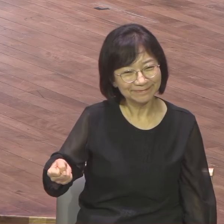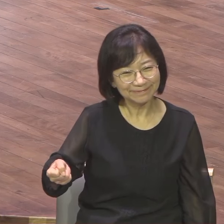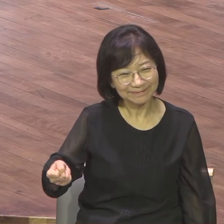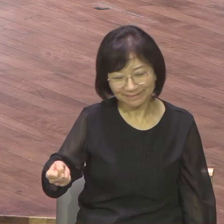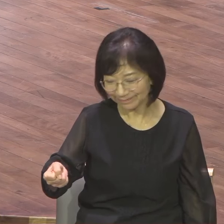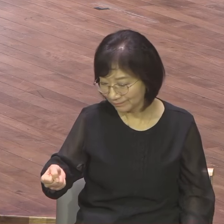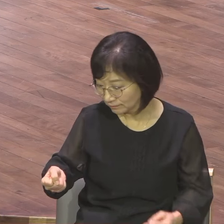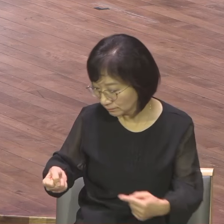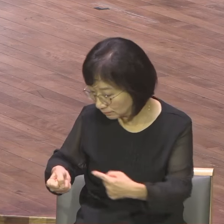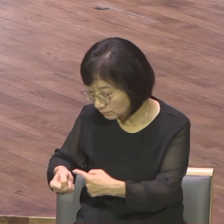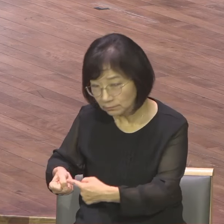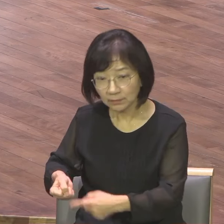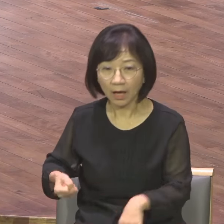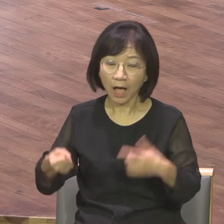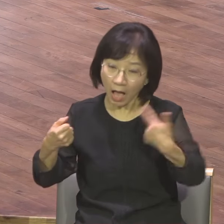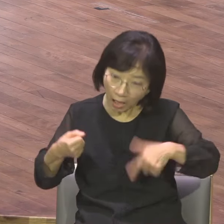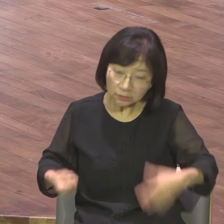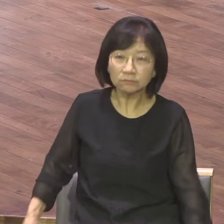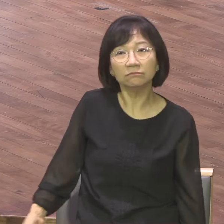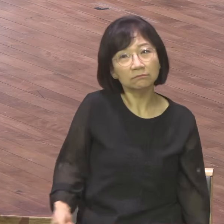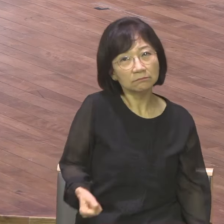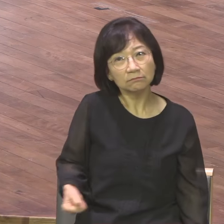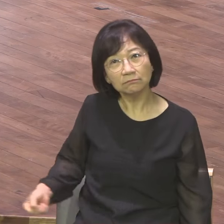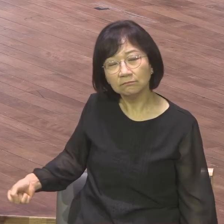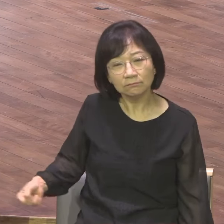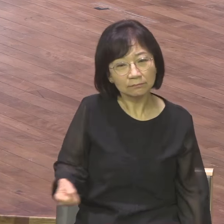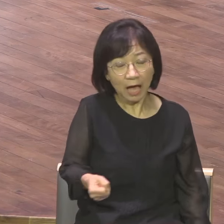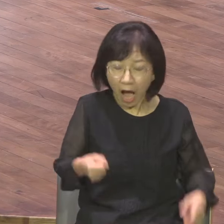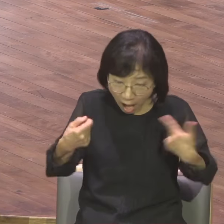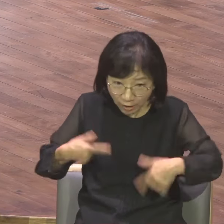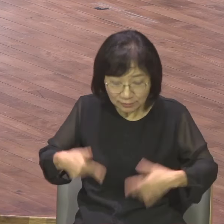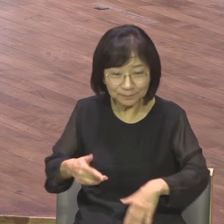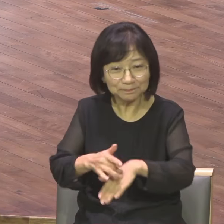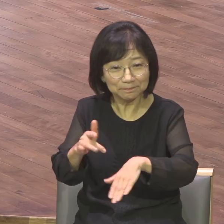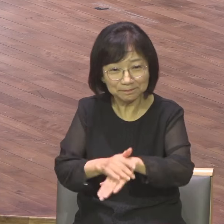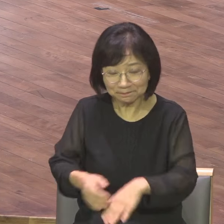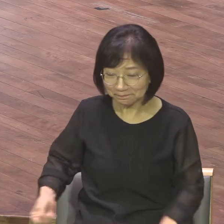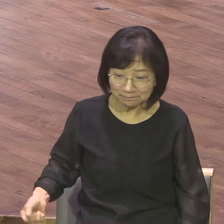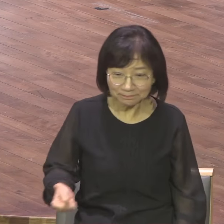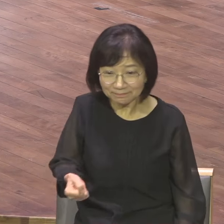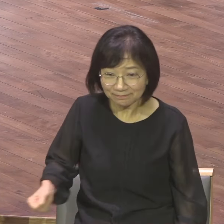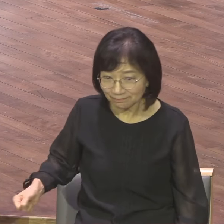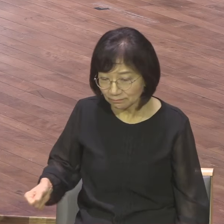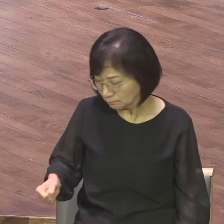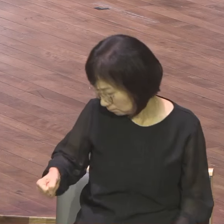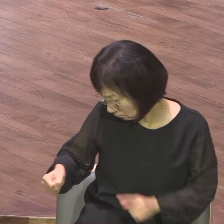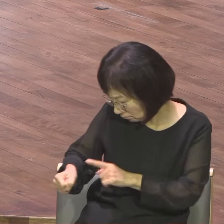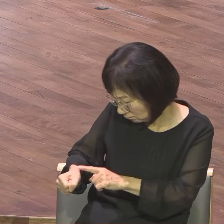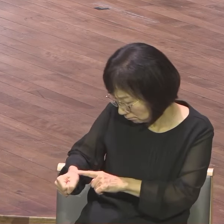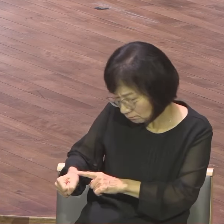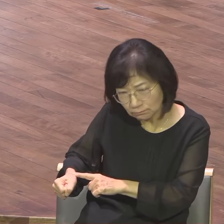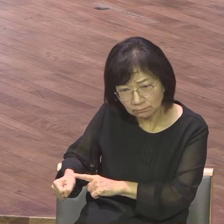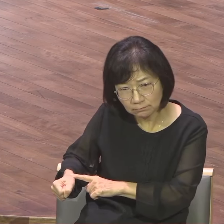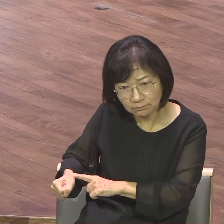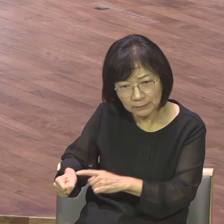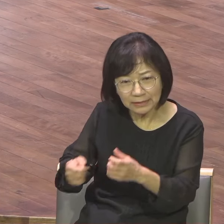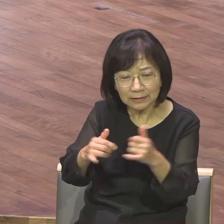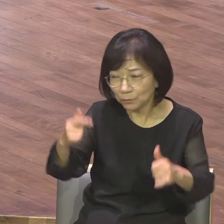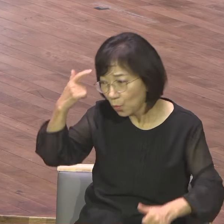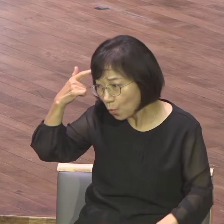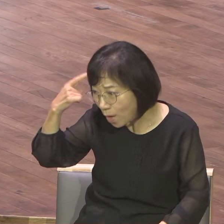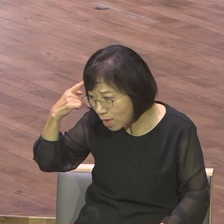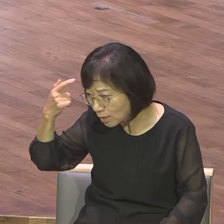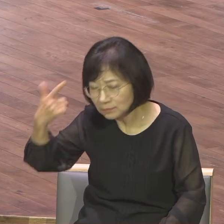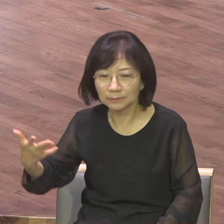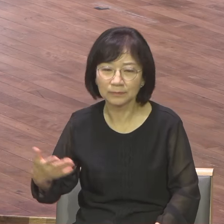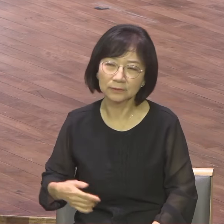어린애 같은 유치한 표현 같습니까? 그만큼 이승범 목사님은